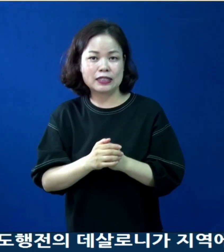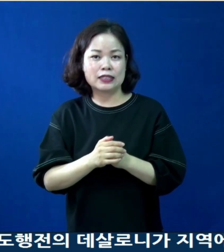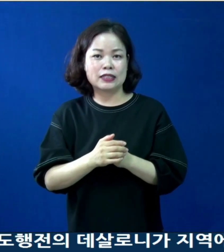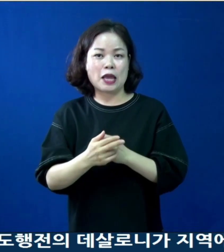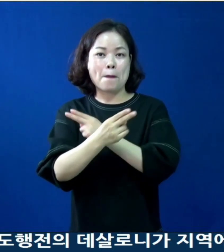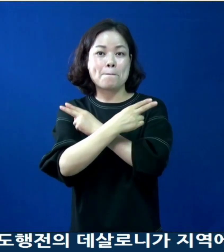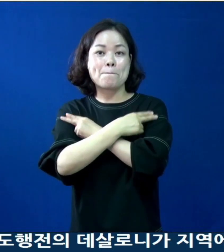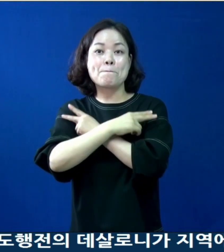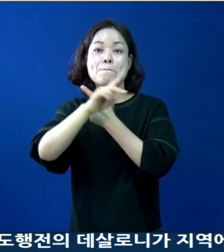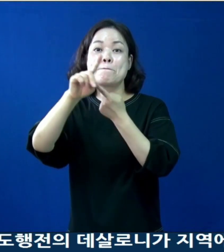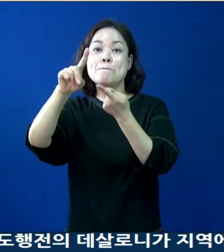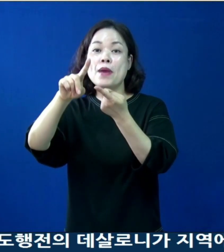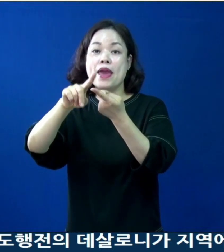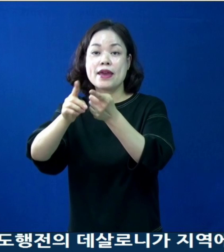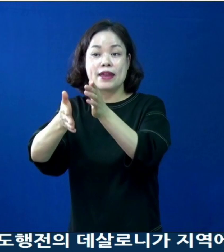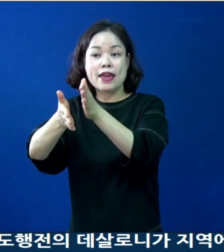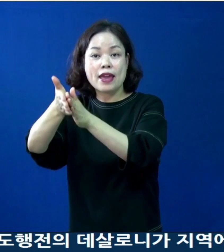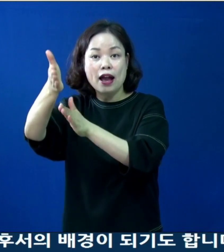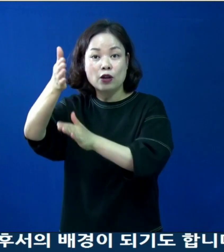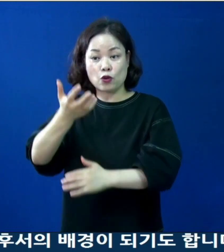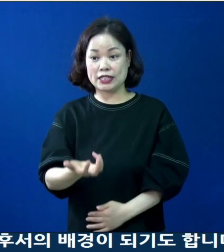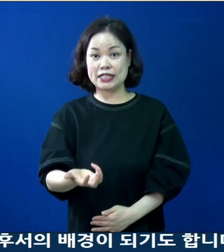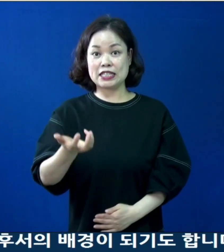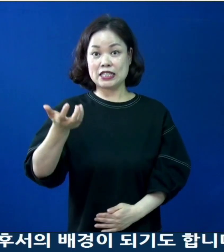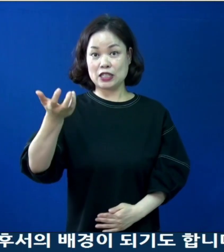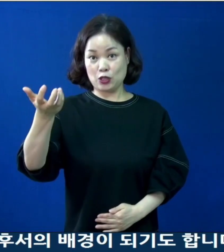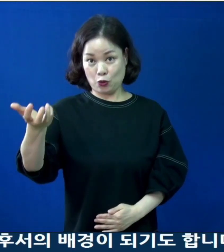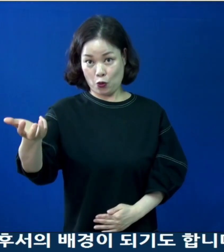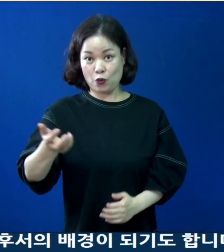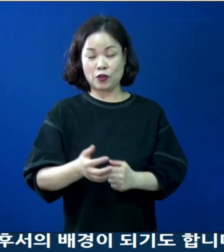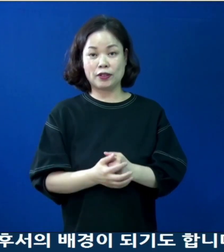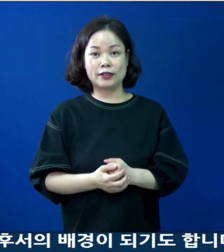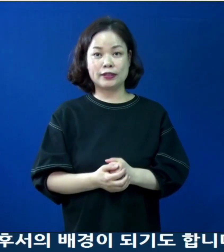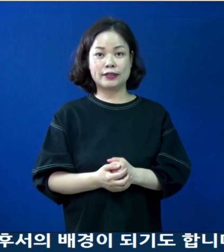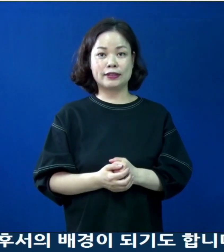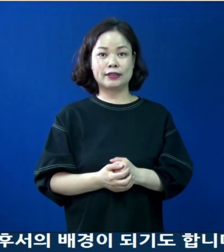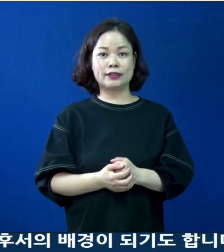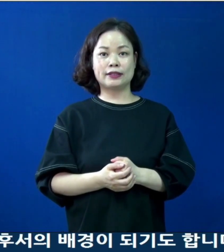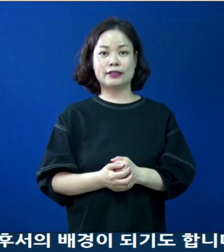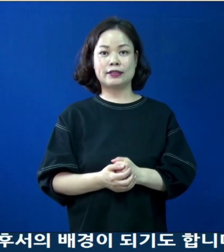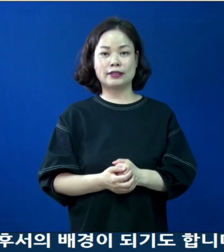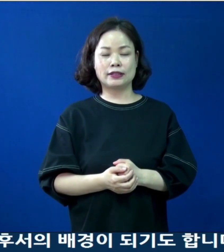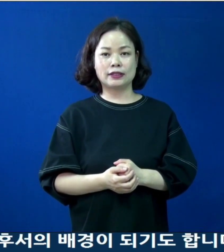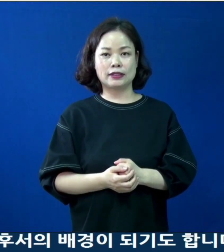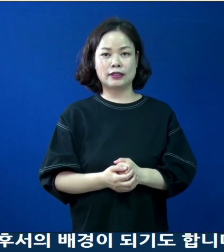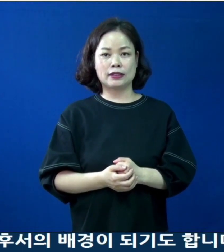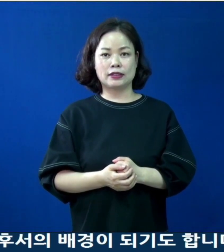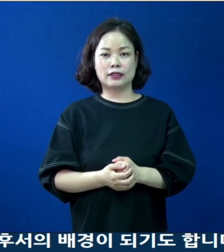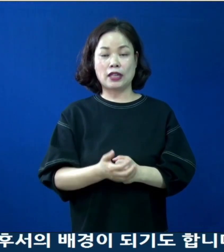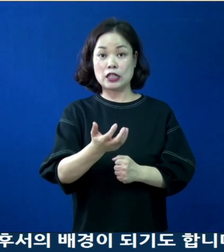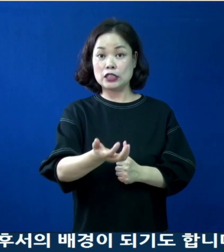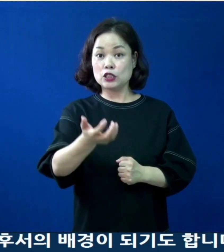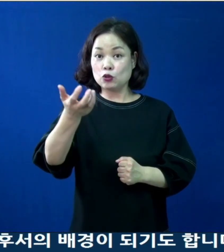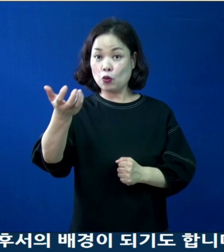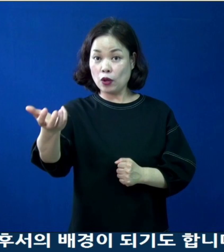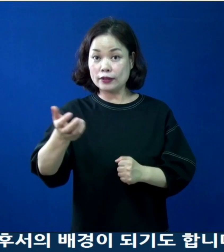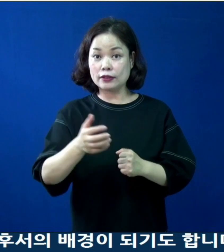베레아로 이동을 하게 됩니다. 베레아로 이동을 하게 되는데 그 베레아로 이동을